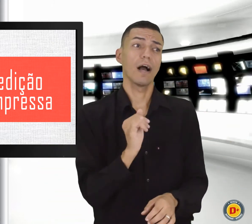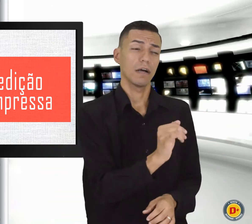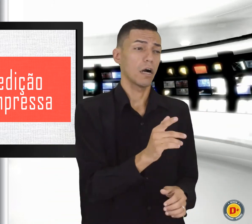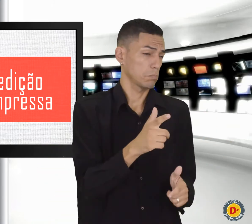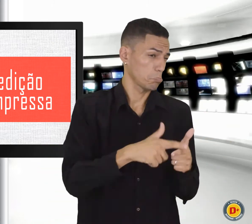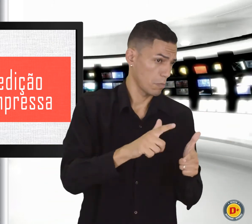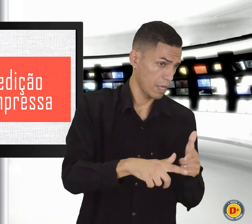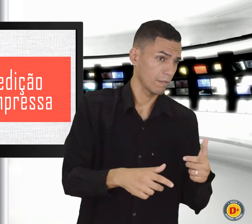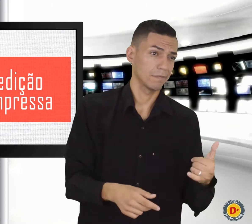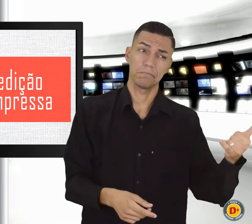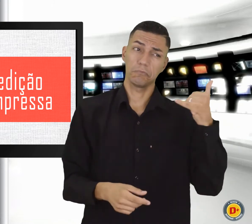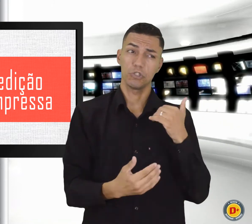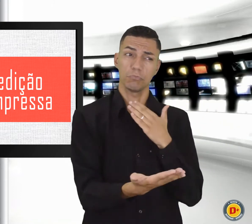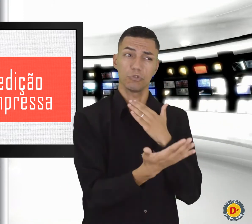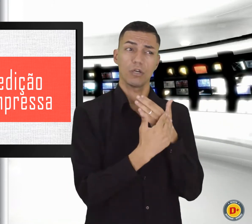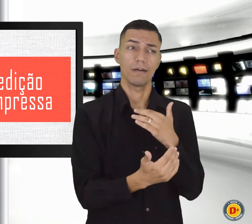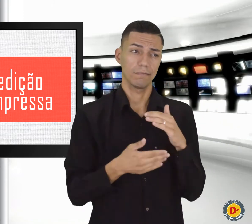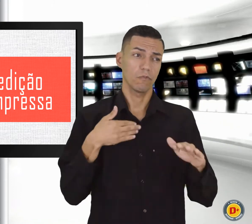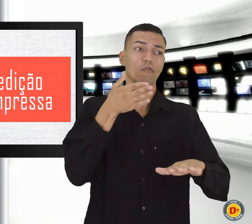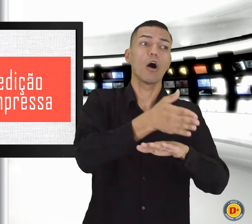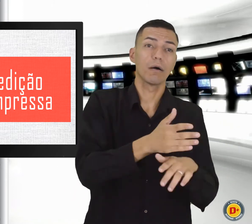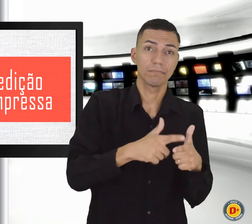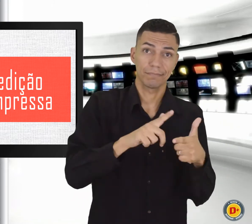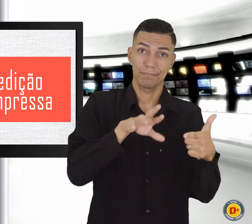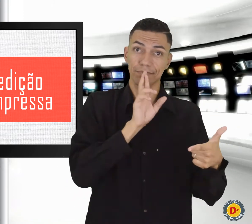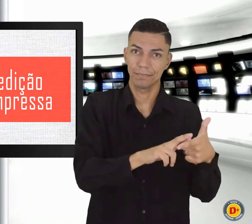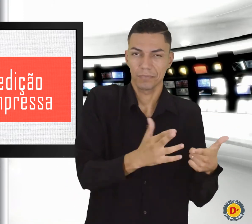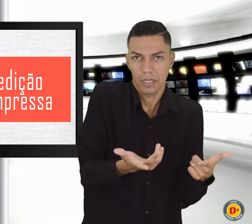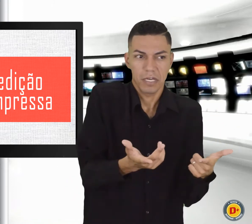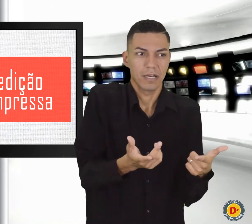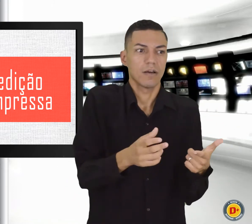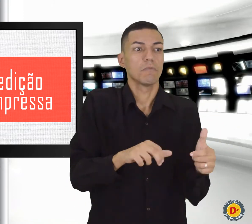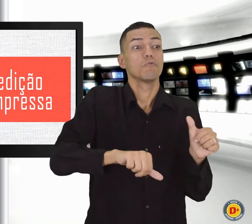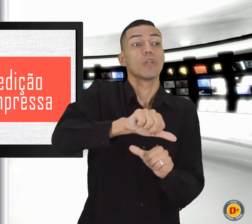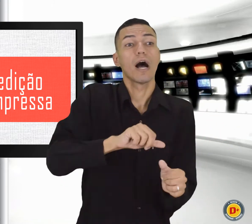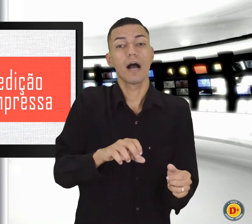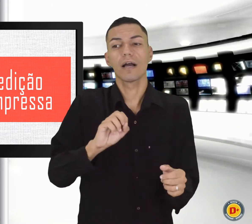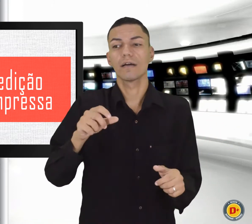orientações, mudança de função, mudança de departamento ou até a empresa.